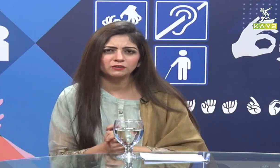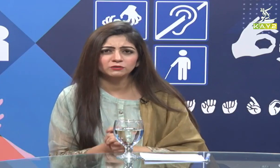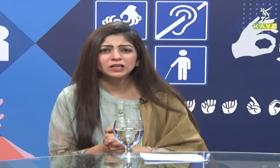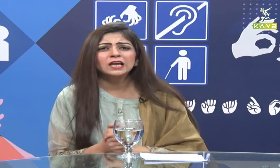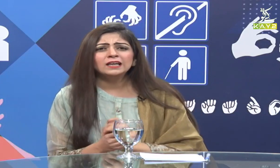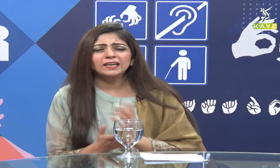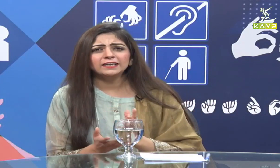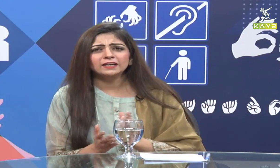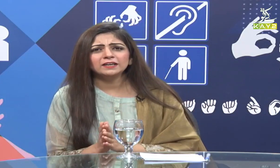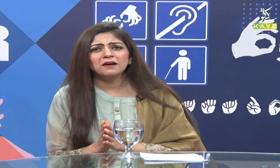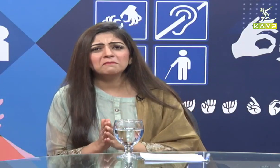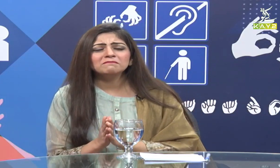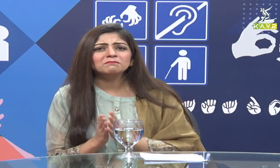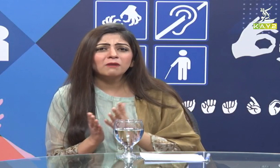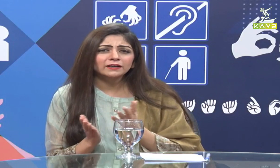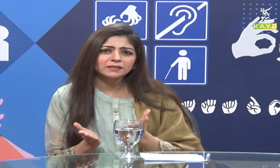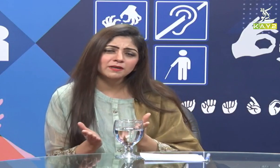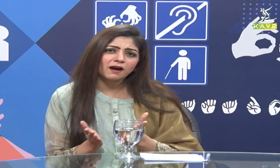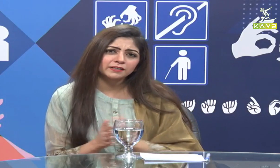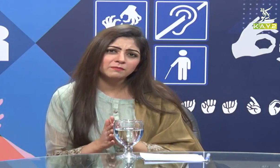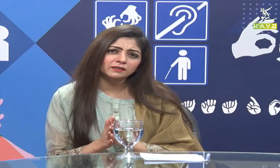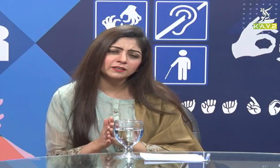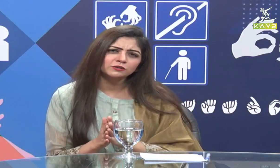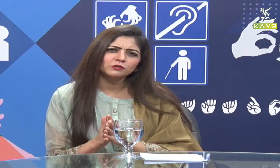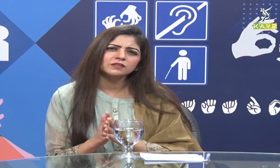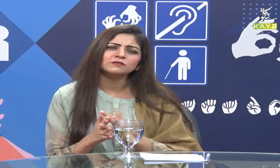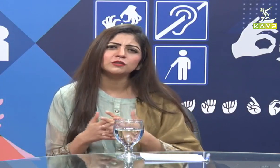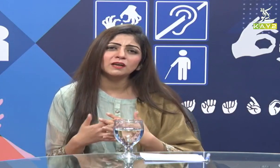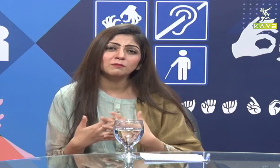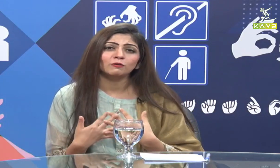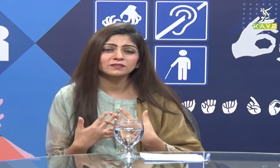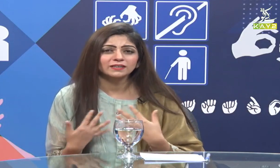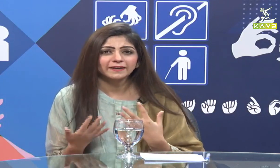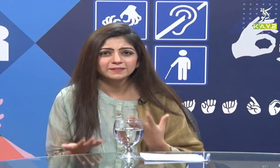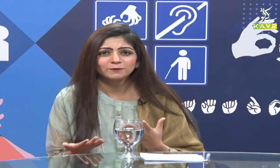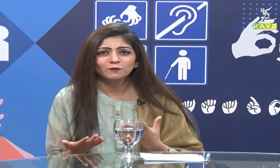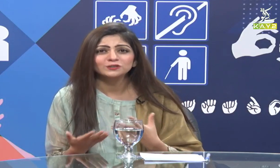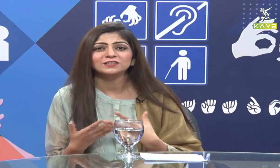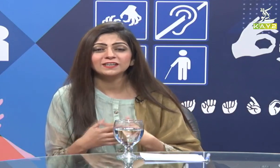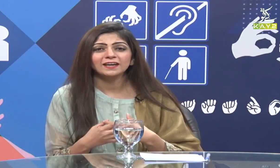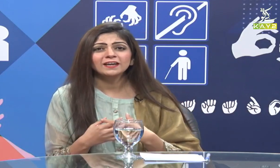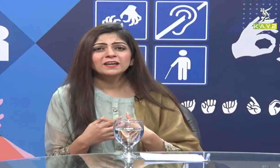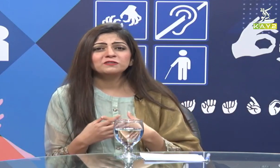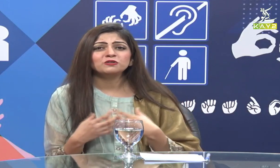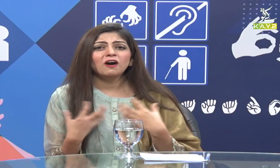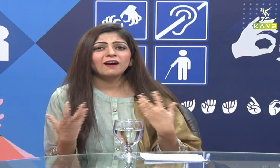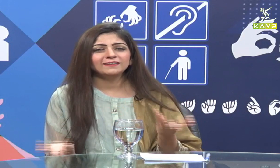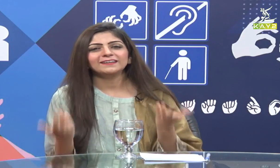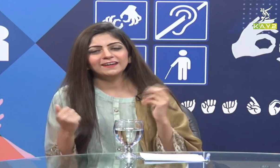होगी। लेकिन अगर हम बाकी भी आर्ट की बात करें तो इस दुनिया में बहुत सारी ऐसी भी और चीज़ें हैं जो आर्ट की